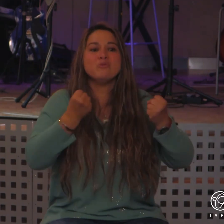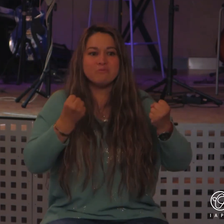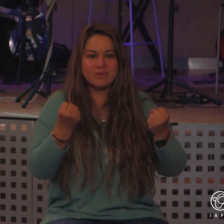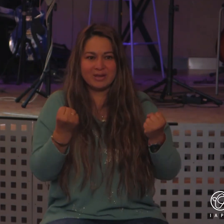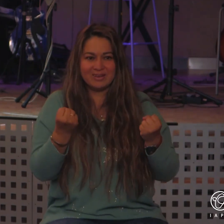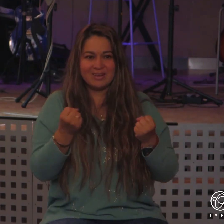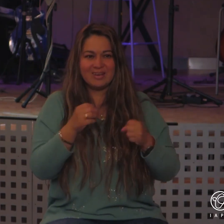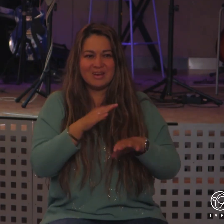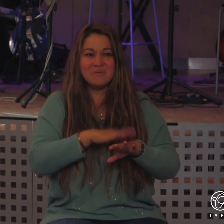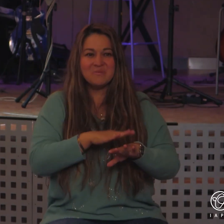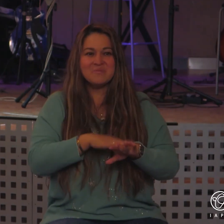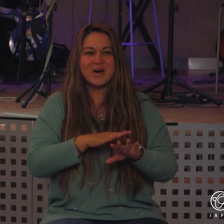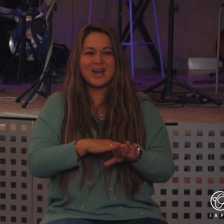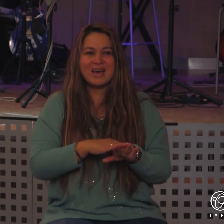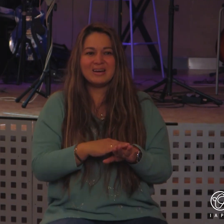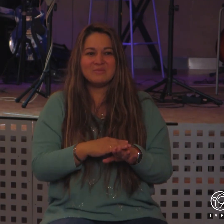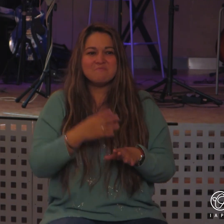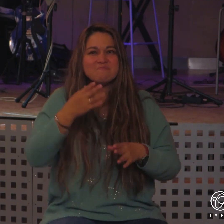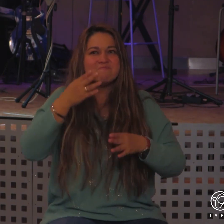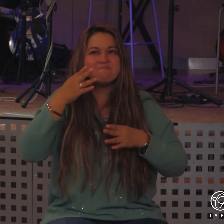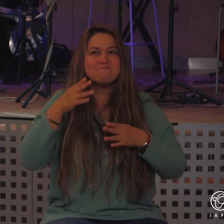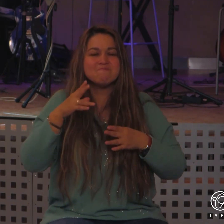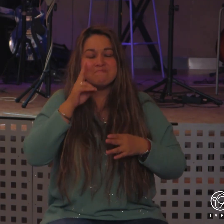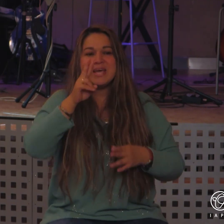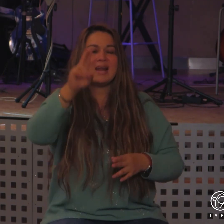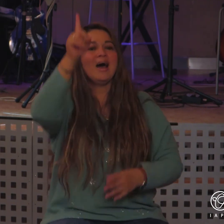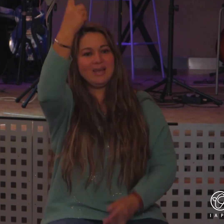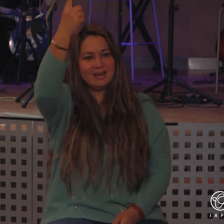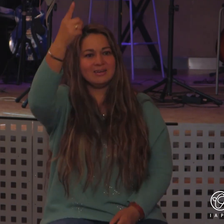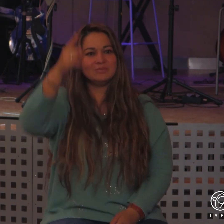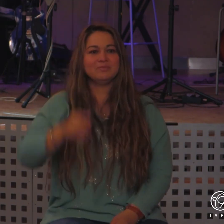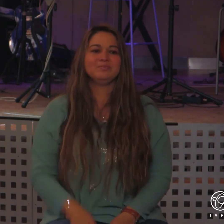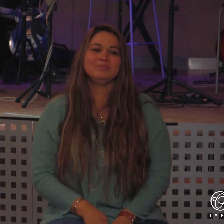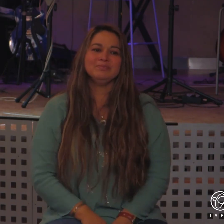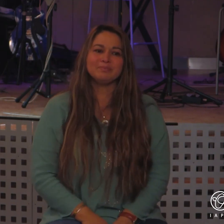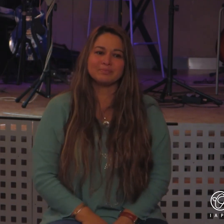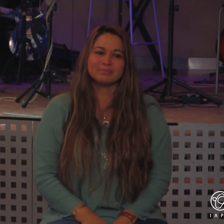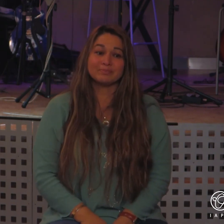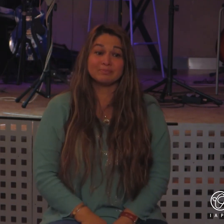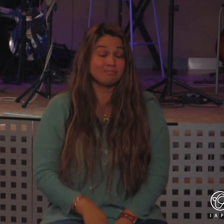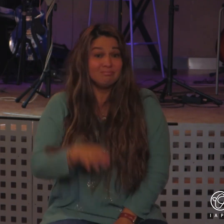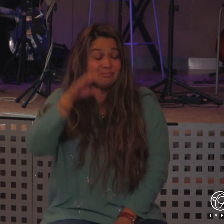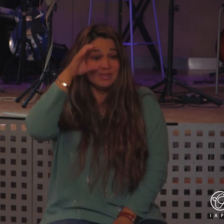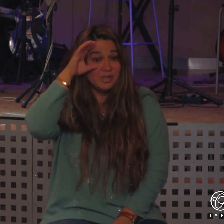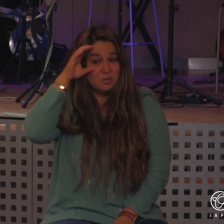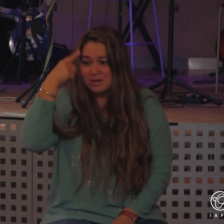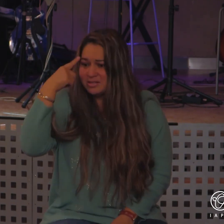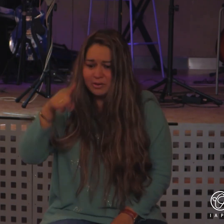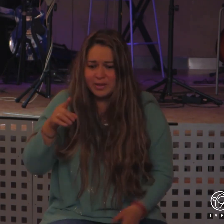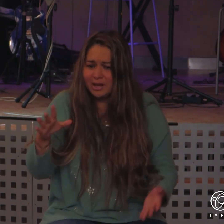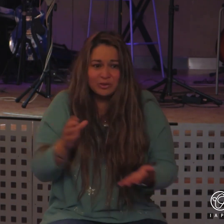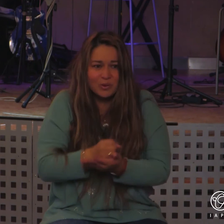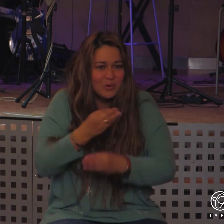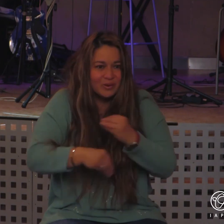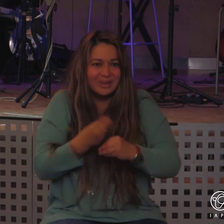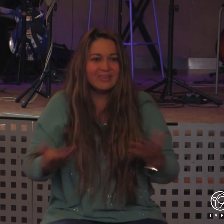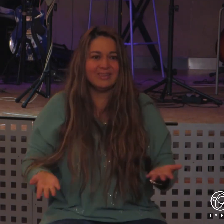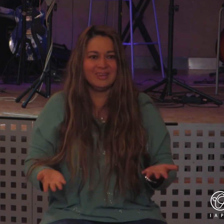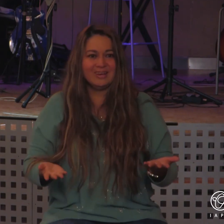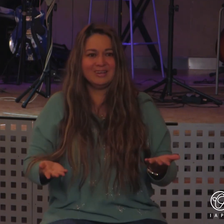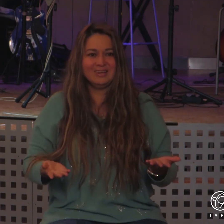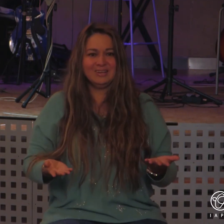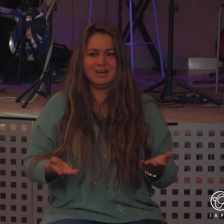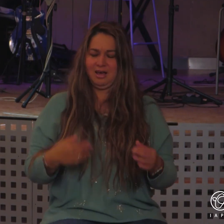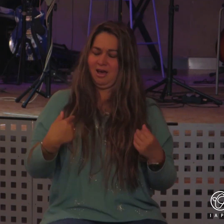esto no era un problema de cómo peleaban ellos, que esto no era un problema de que si Samuel sabía o no sabía lo que estaba haciendo, que parecía que estaba ahí y no